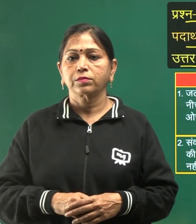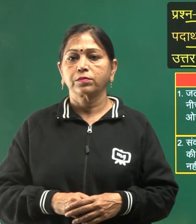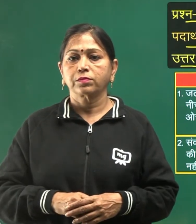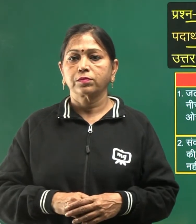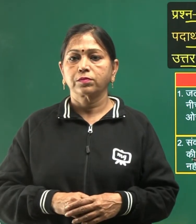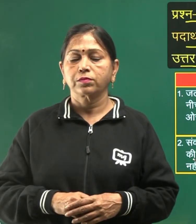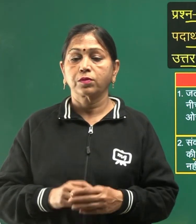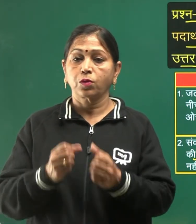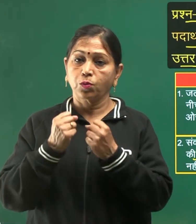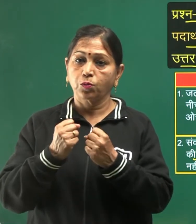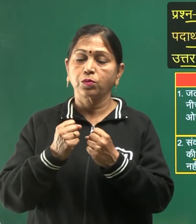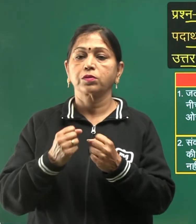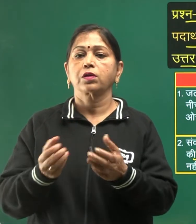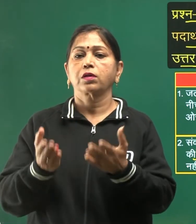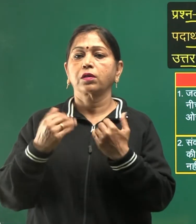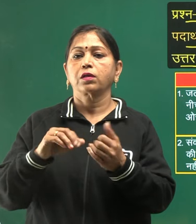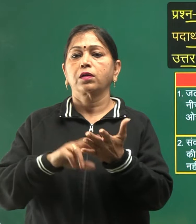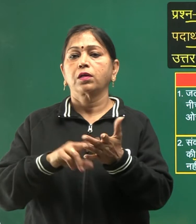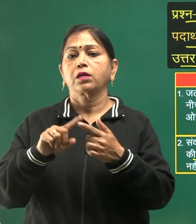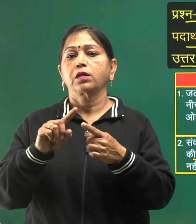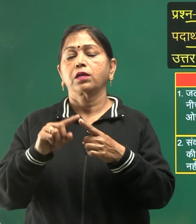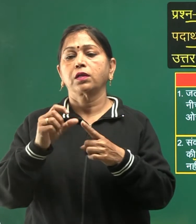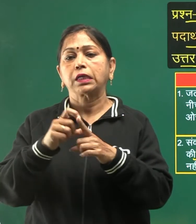ऊर्जा की आवश्यकता